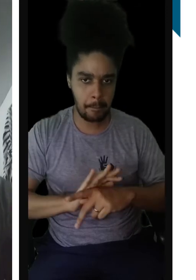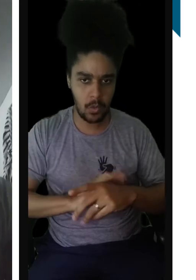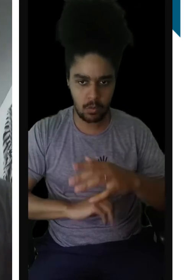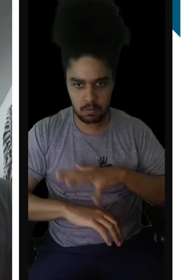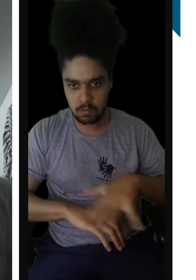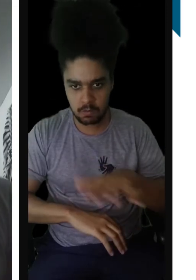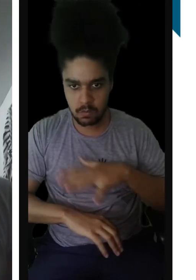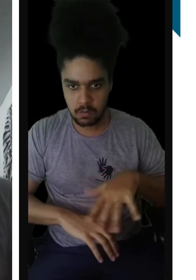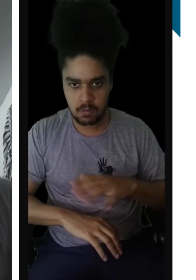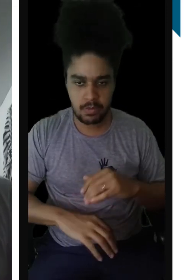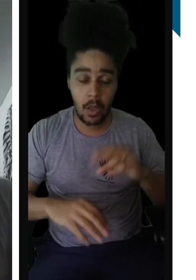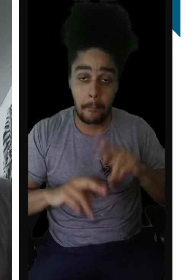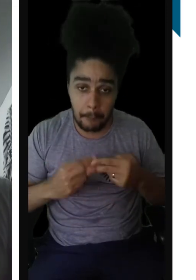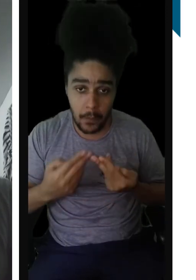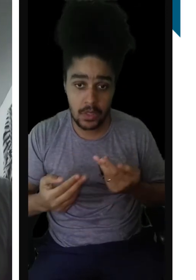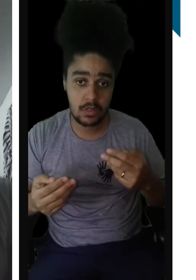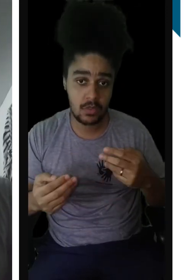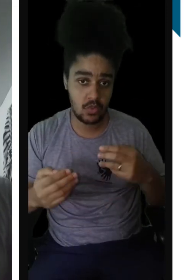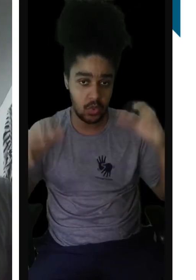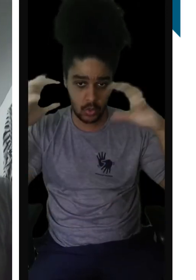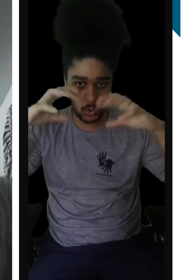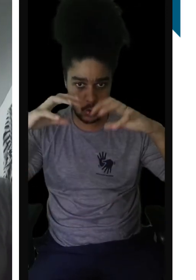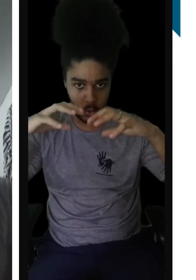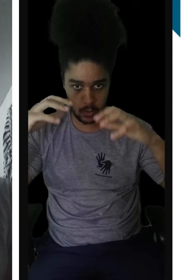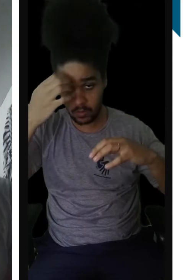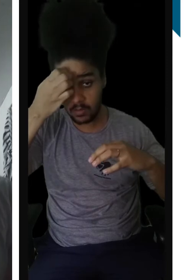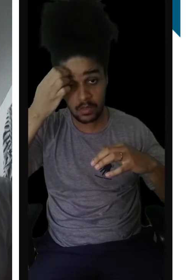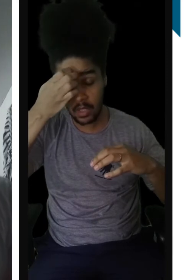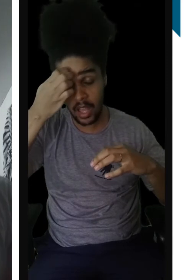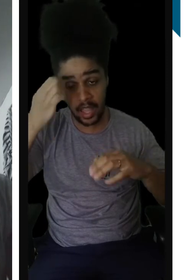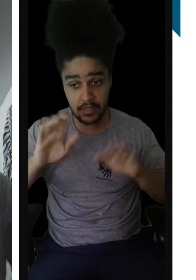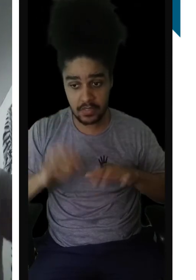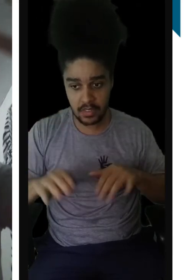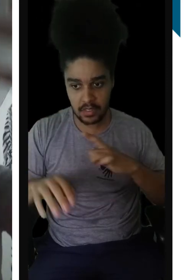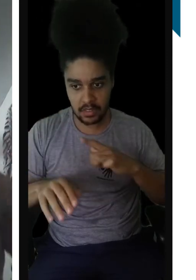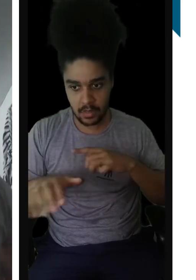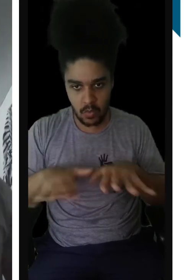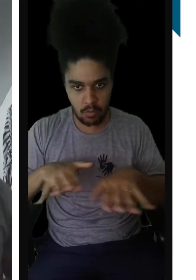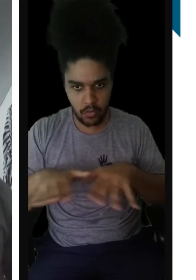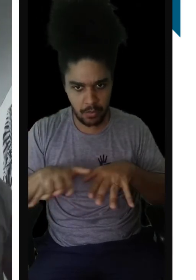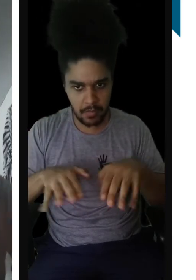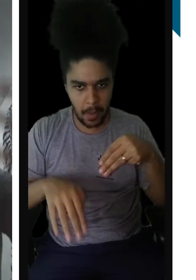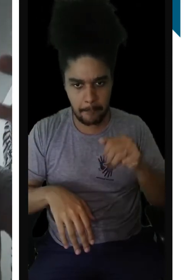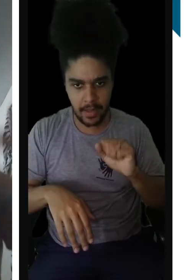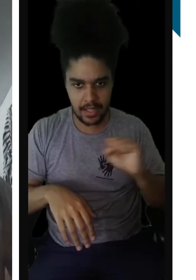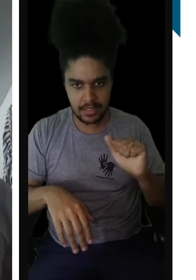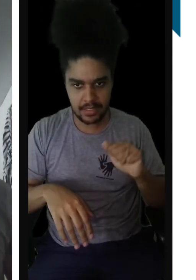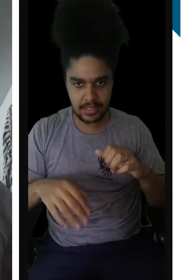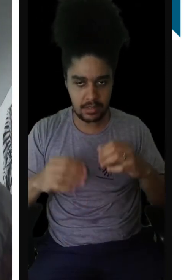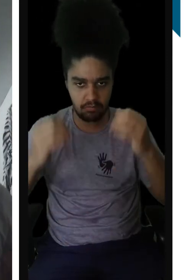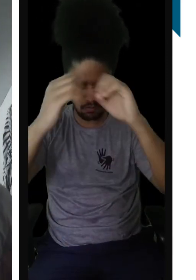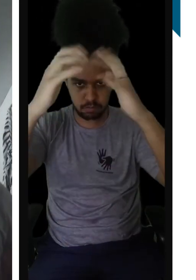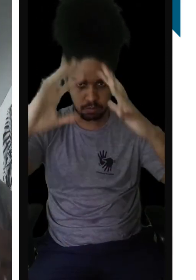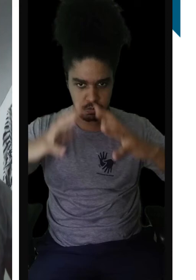deixando aquele solo mais exposto. E é por isso que quando há chuva, muitas vezes há o movimento de massa, a queda